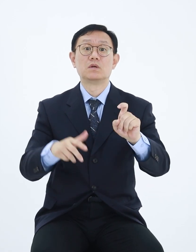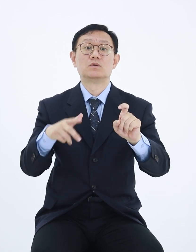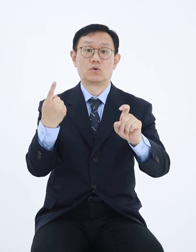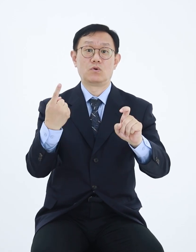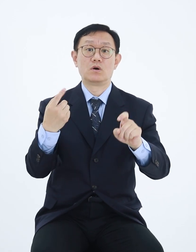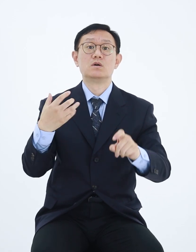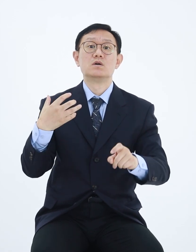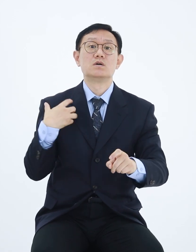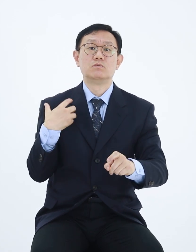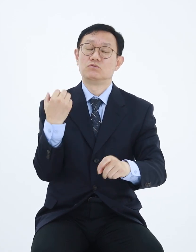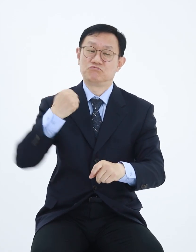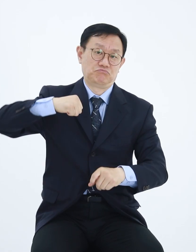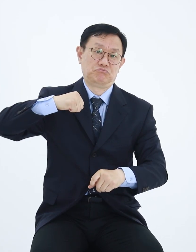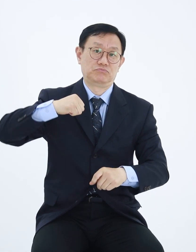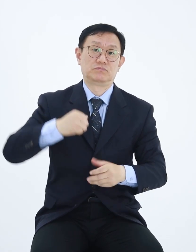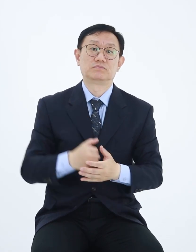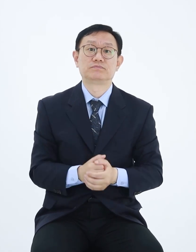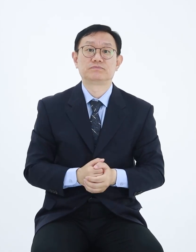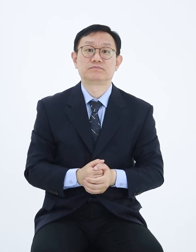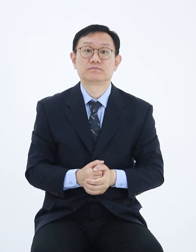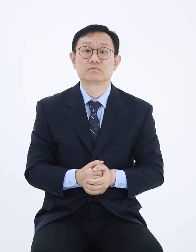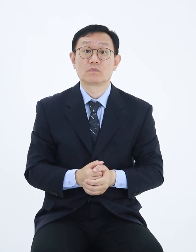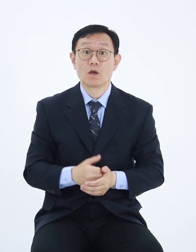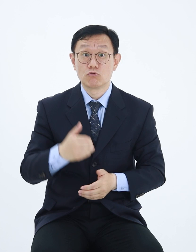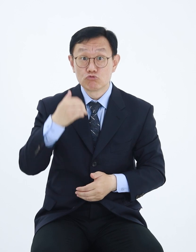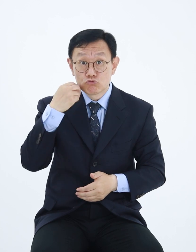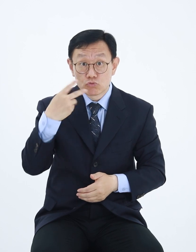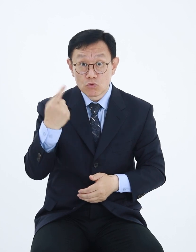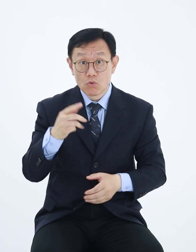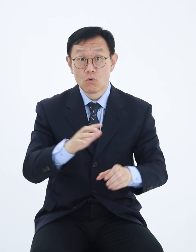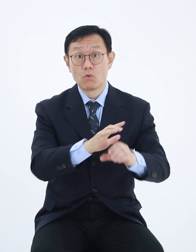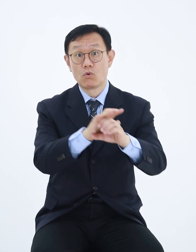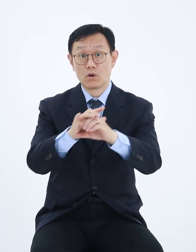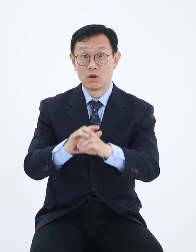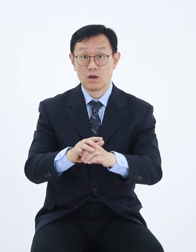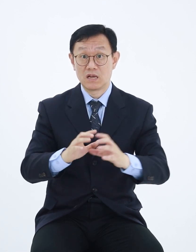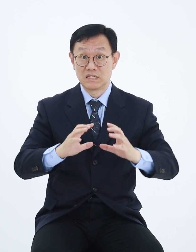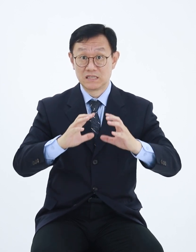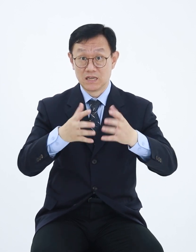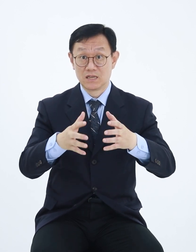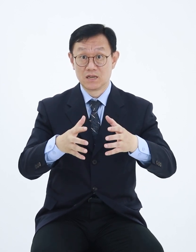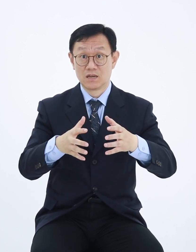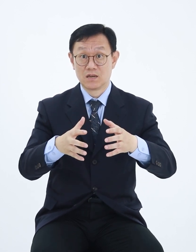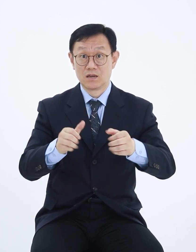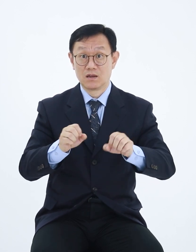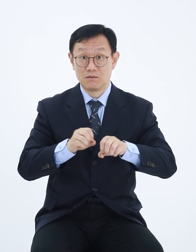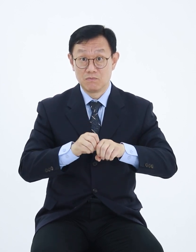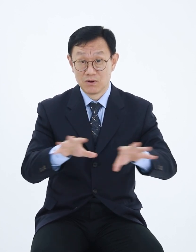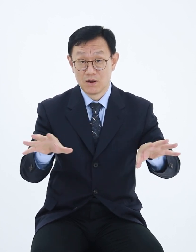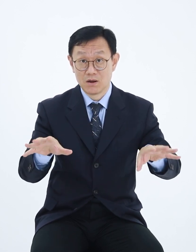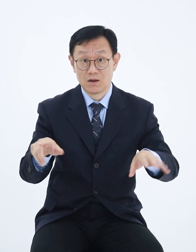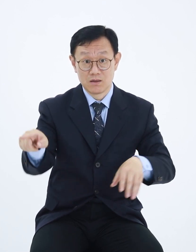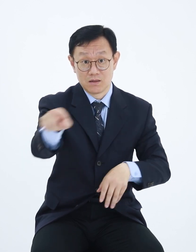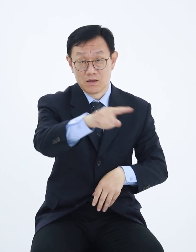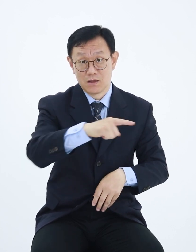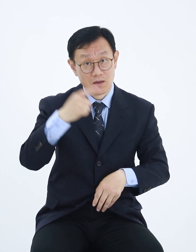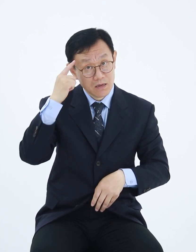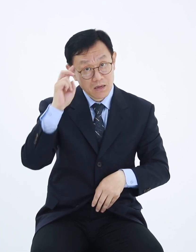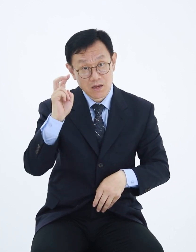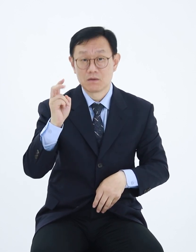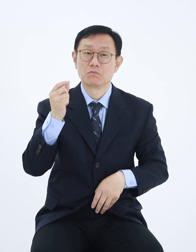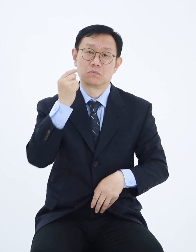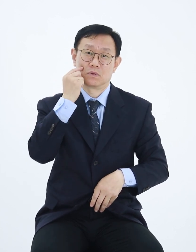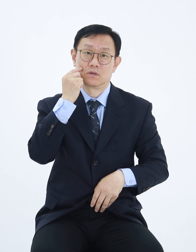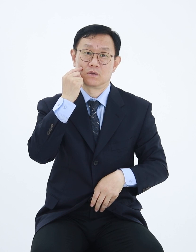의무를 다하지 못한 것입니다. 누구도 코로나19 같은 전 세계적인 팬데믹을 예상하지 못했습니다.